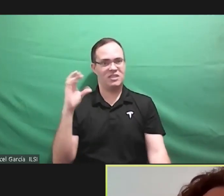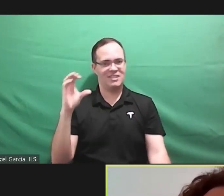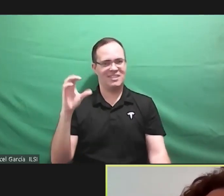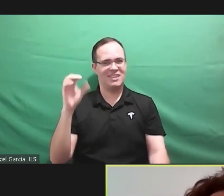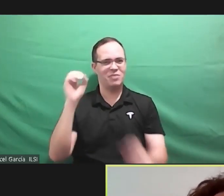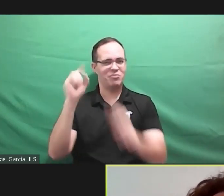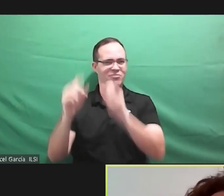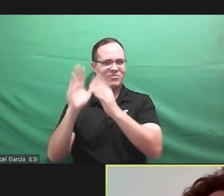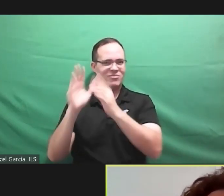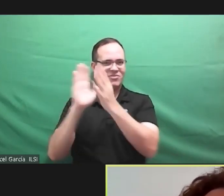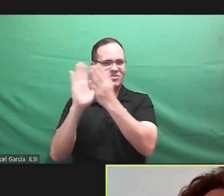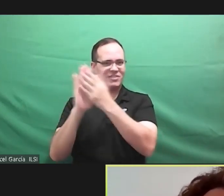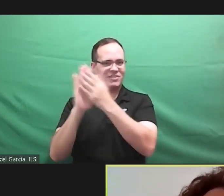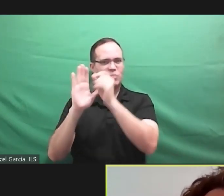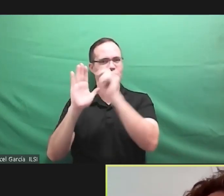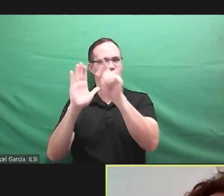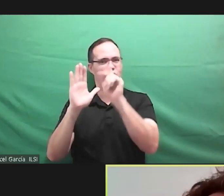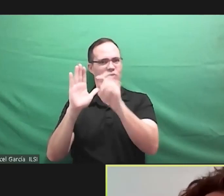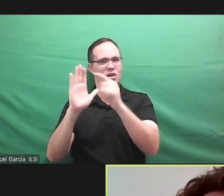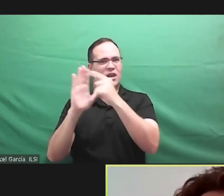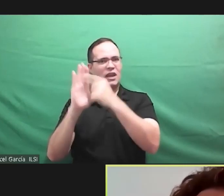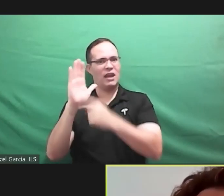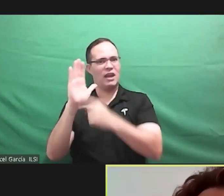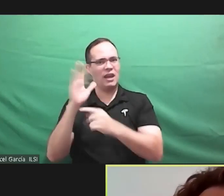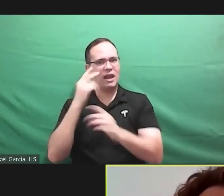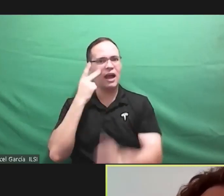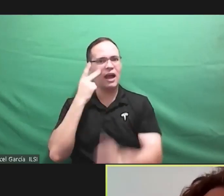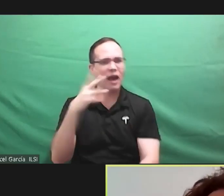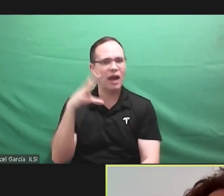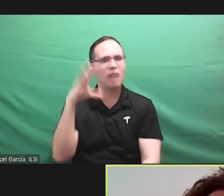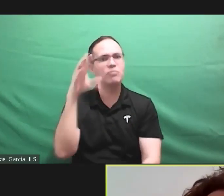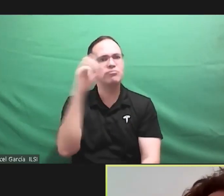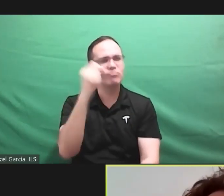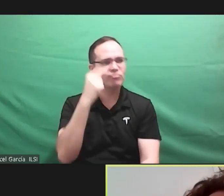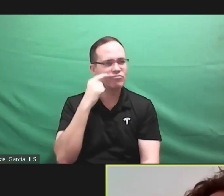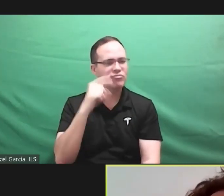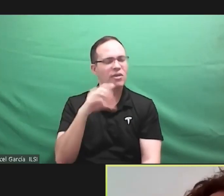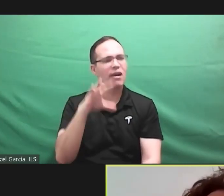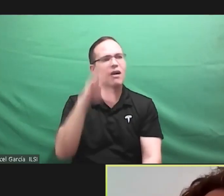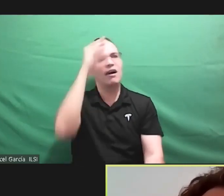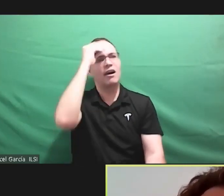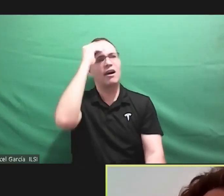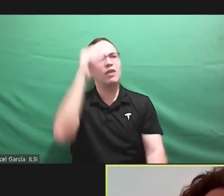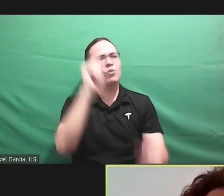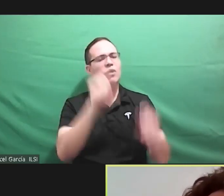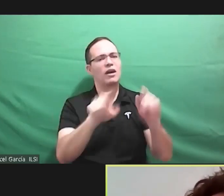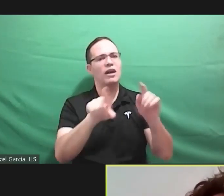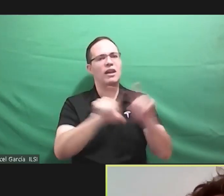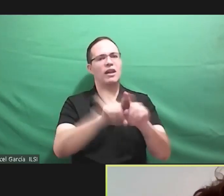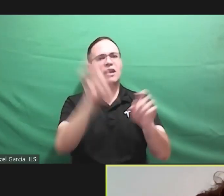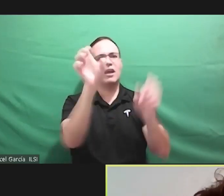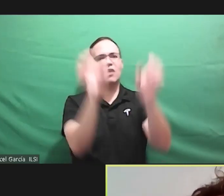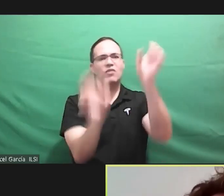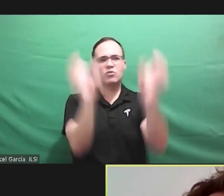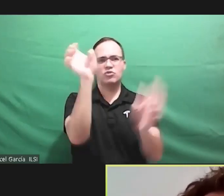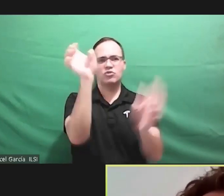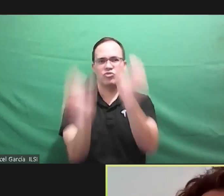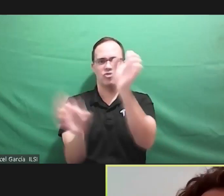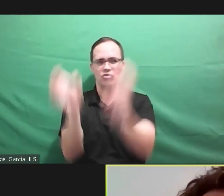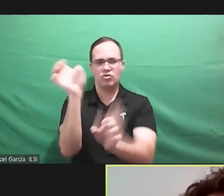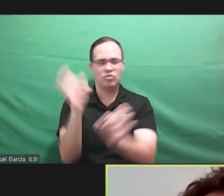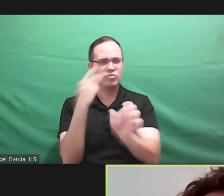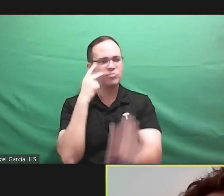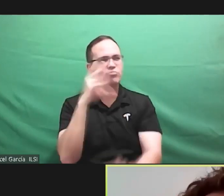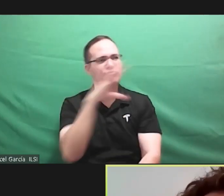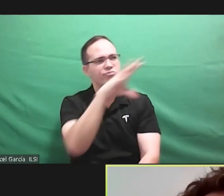las causas de las dificultades que tienen, ¿eh? No es una evaluación médica. Siguiente, por